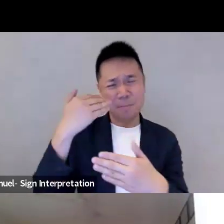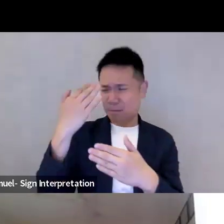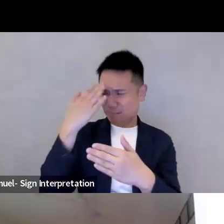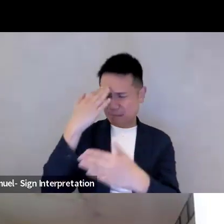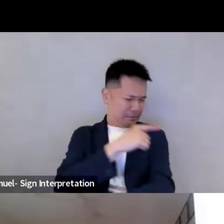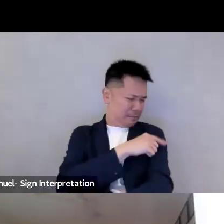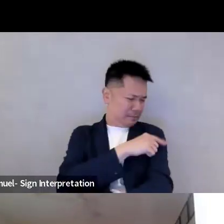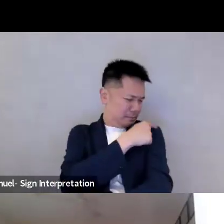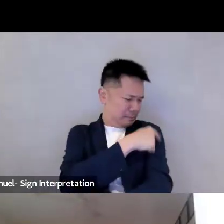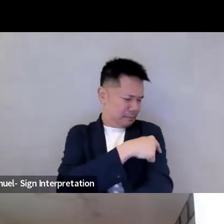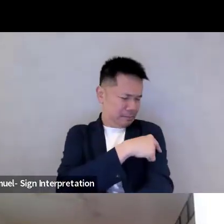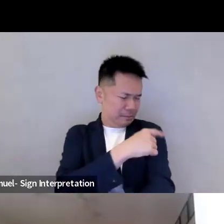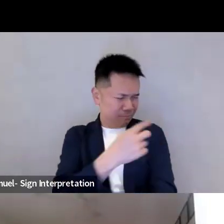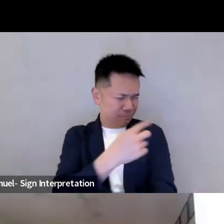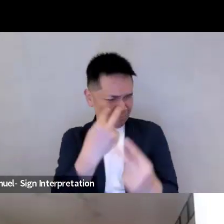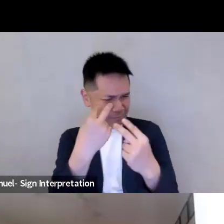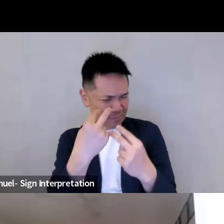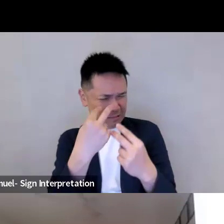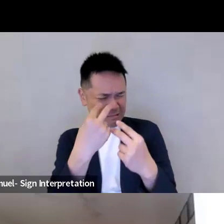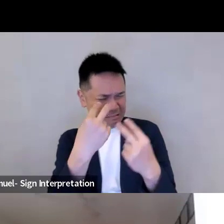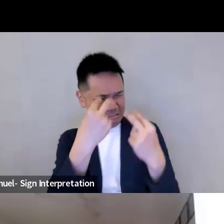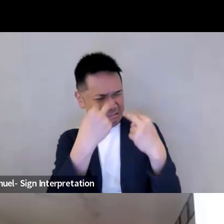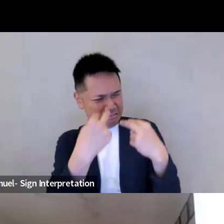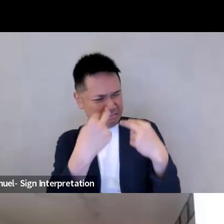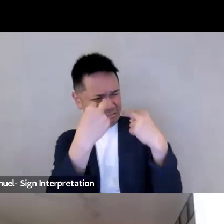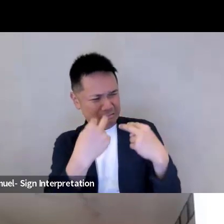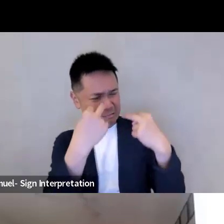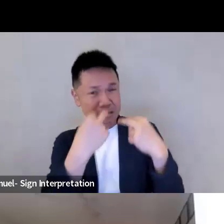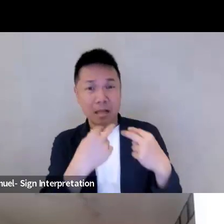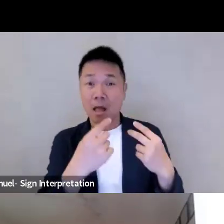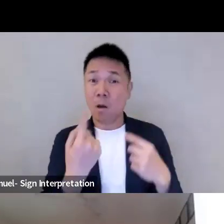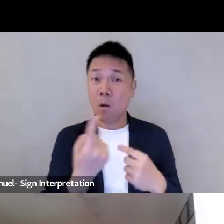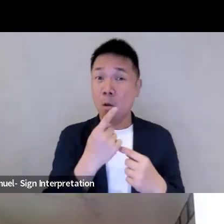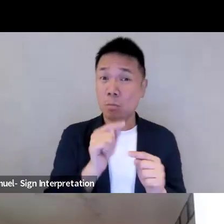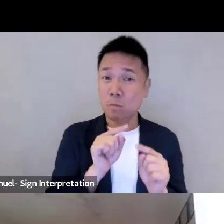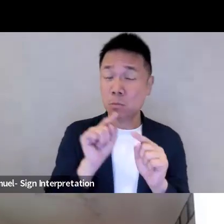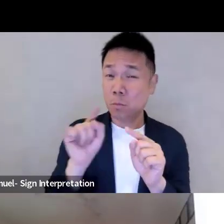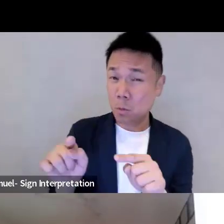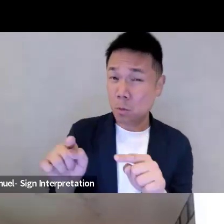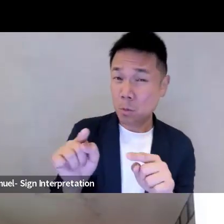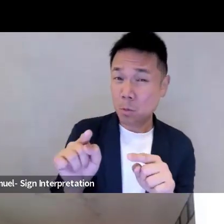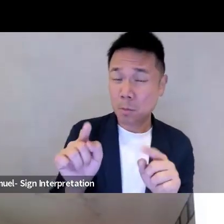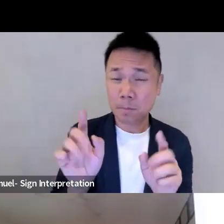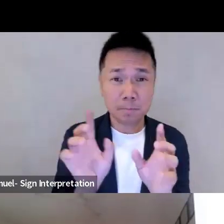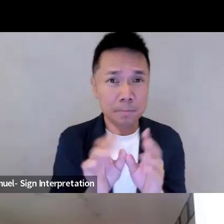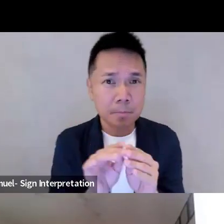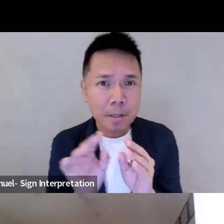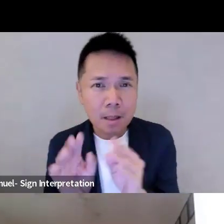的残疾活动的这个会议员。